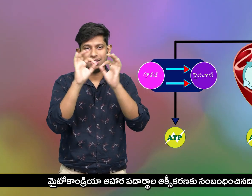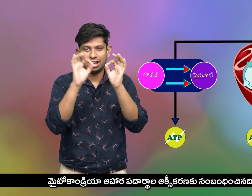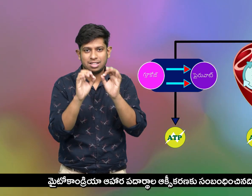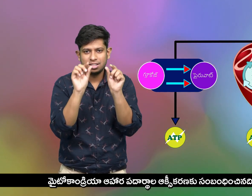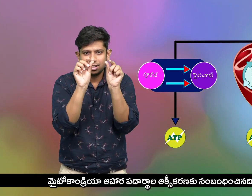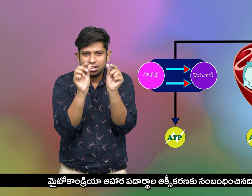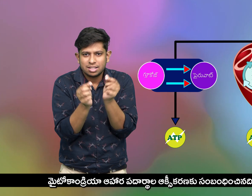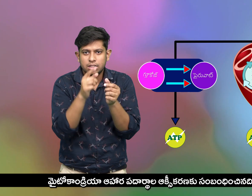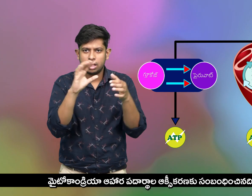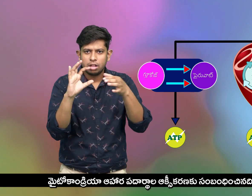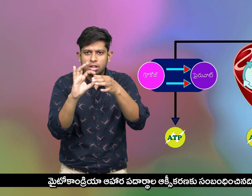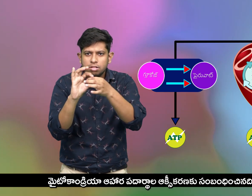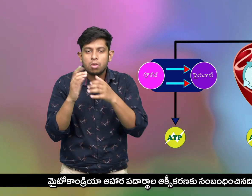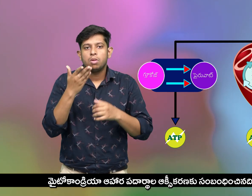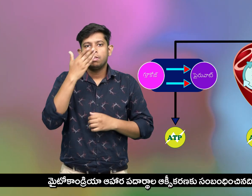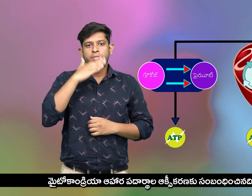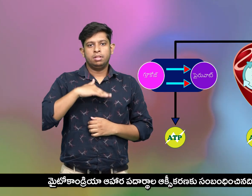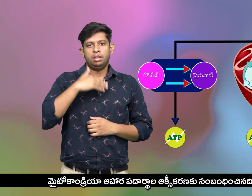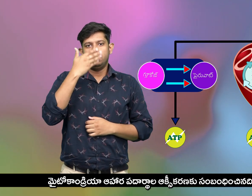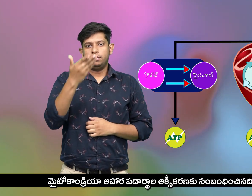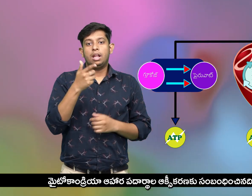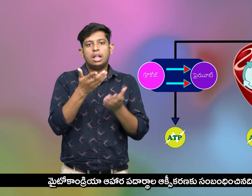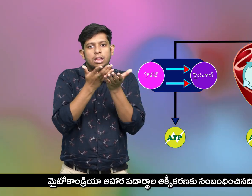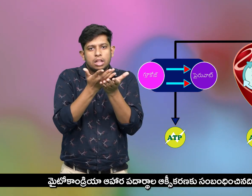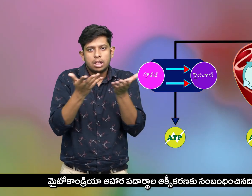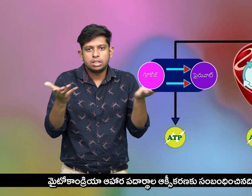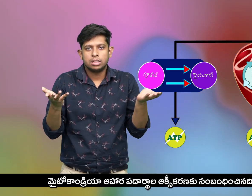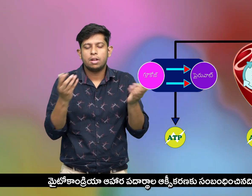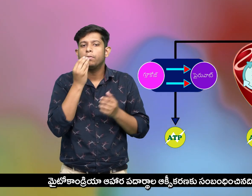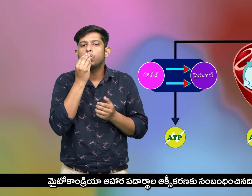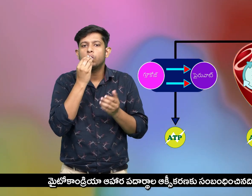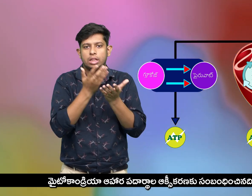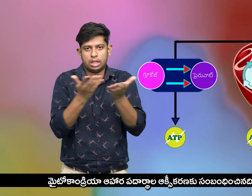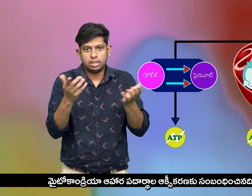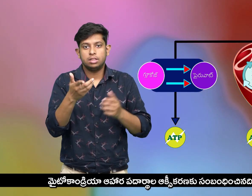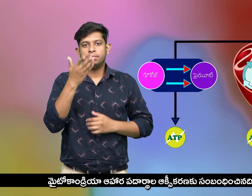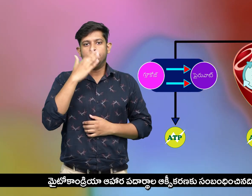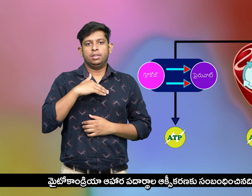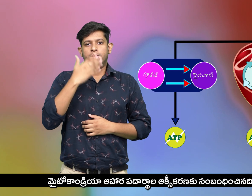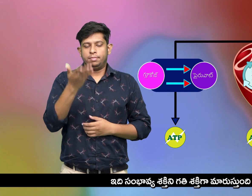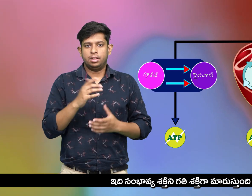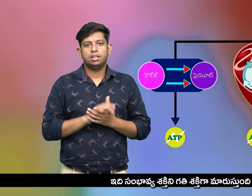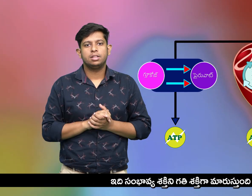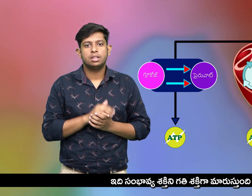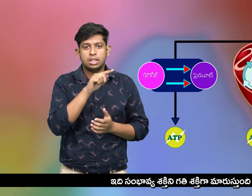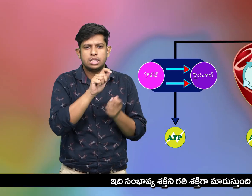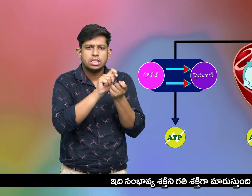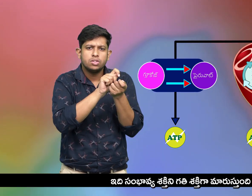మైటోకాండ్రియా ఆహార పదార్థాల ఆక్సీకరణకు సంబంధించినది, అంటే శ్వాసక్రియ. ఇది సంభావ్య